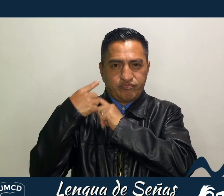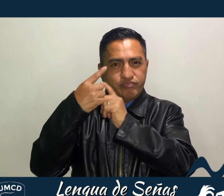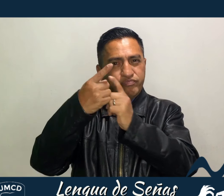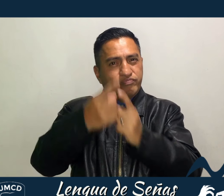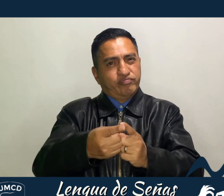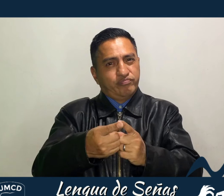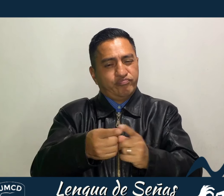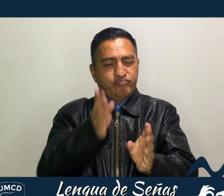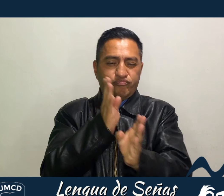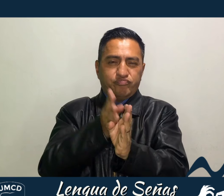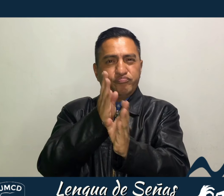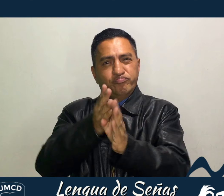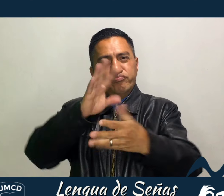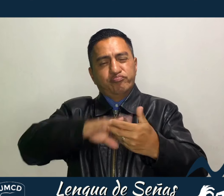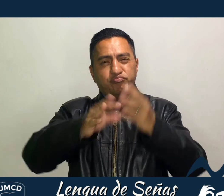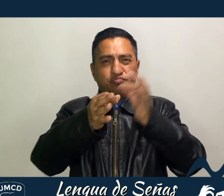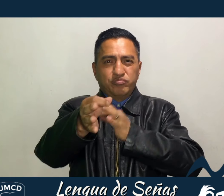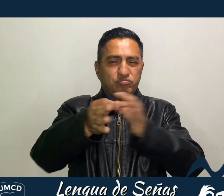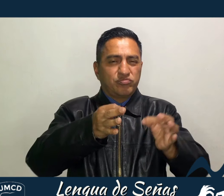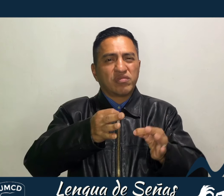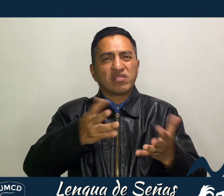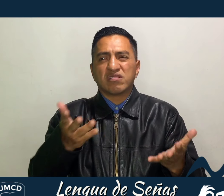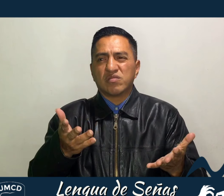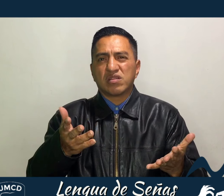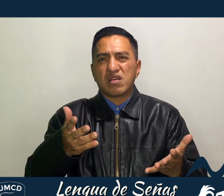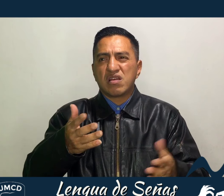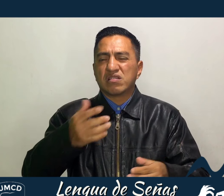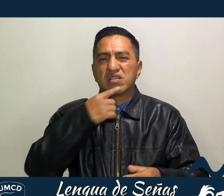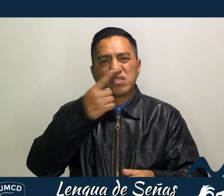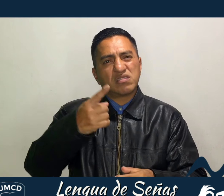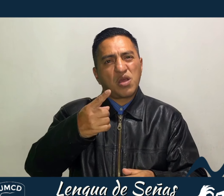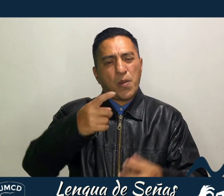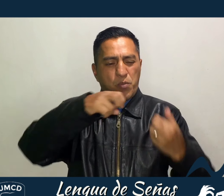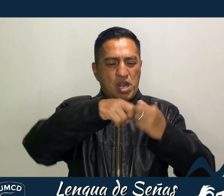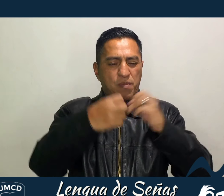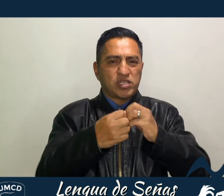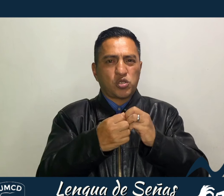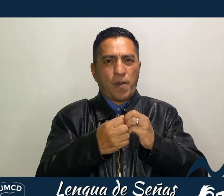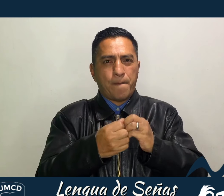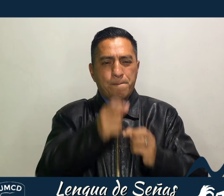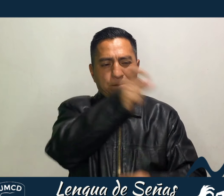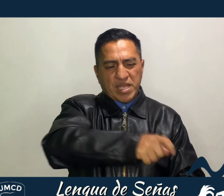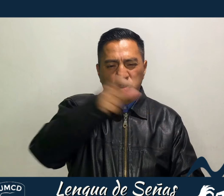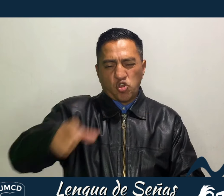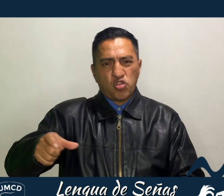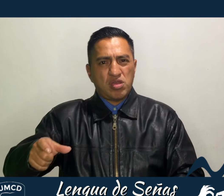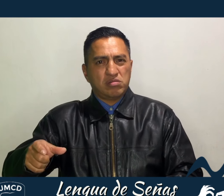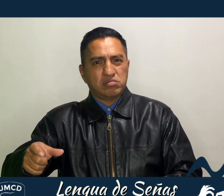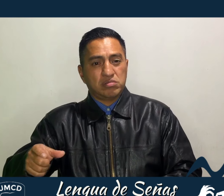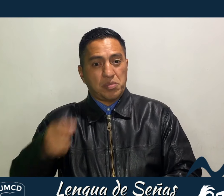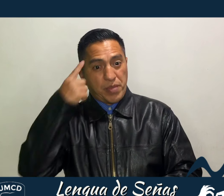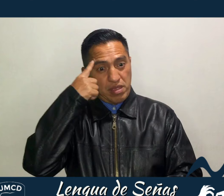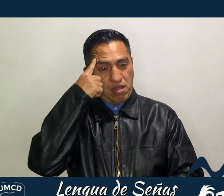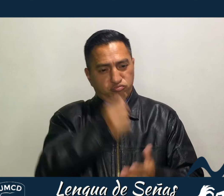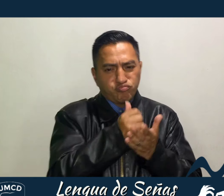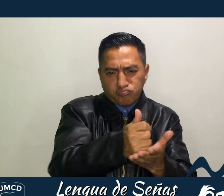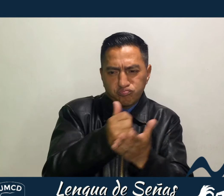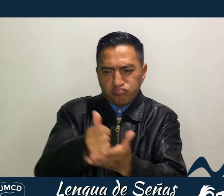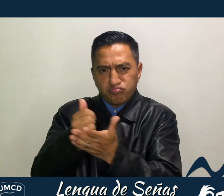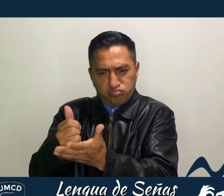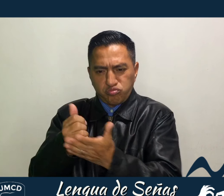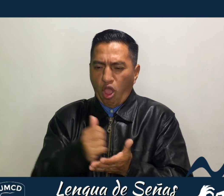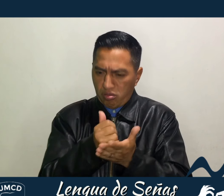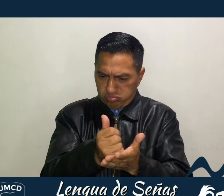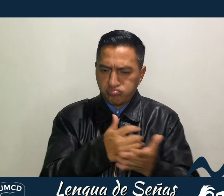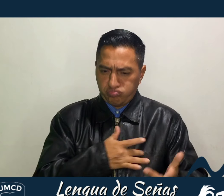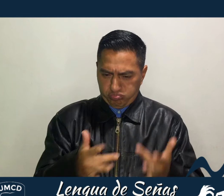psicología se ha adjudicado la autoridad sobre problemáticas humanas y ha pretendido atender el